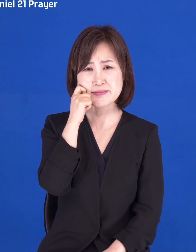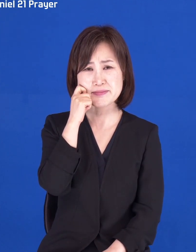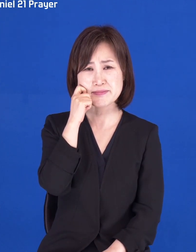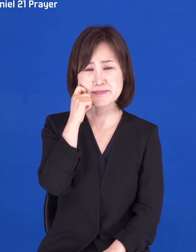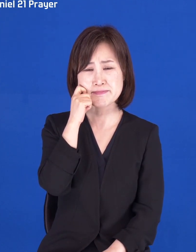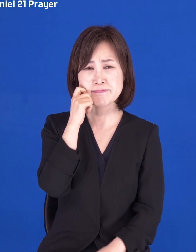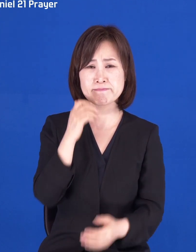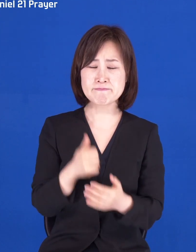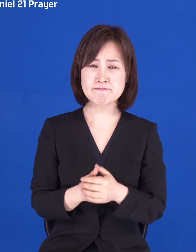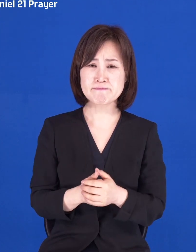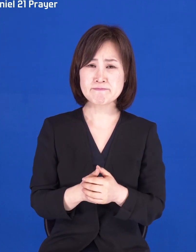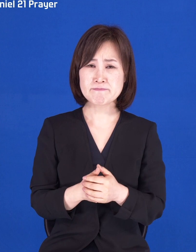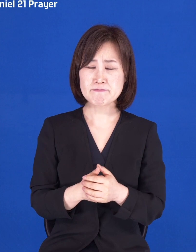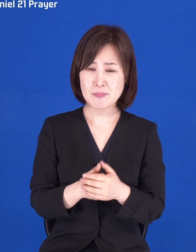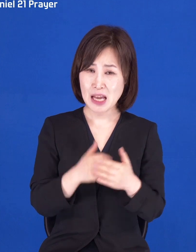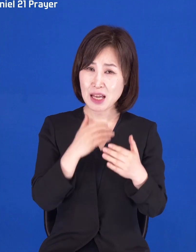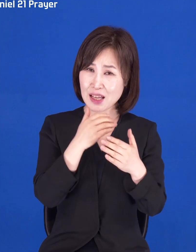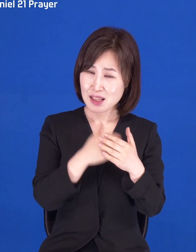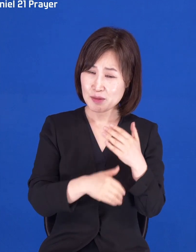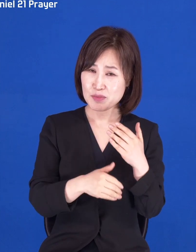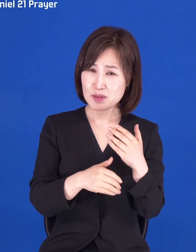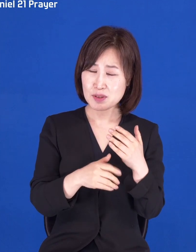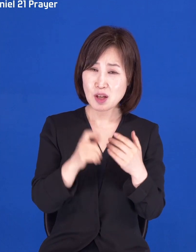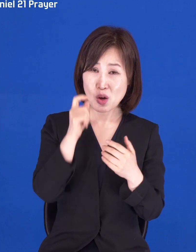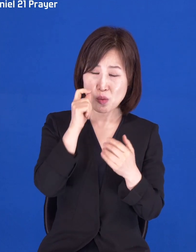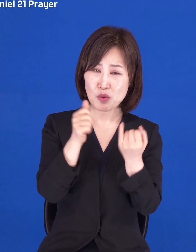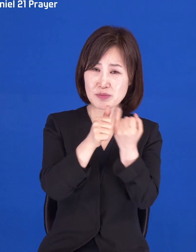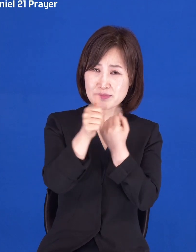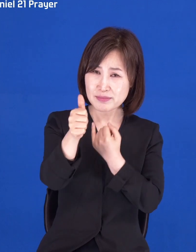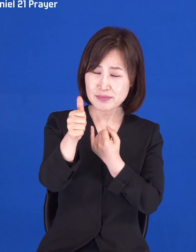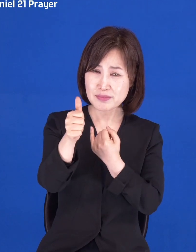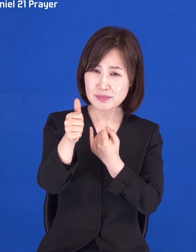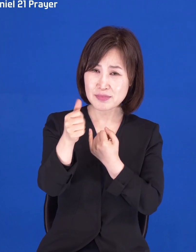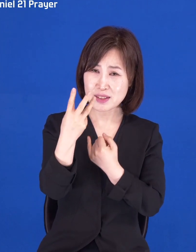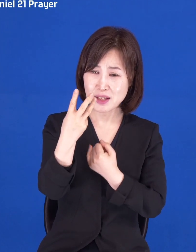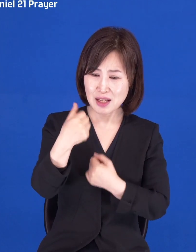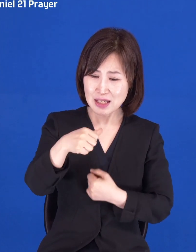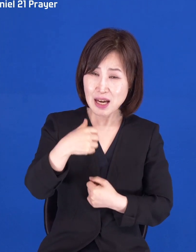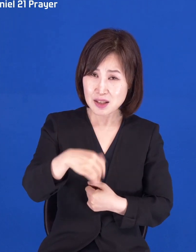그리고 남아있던 고모부와 세 자녀는